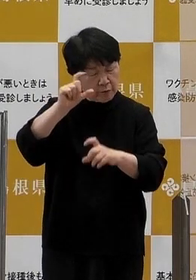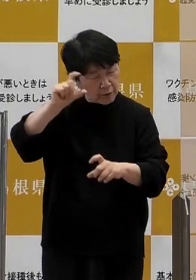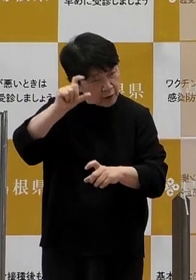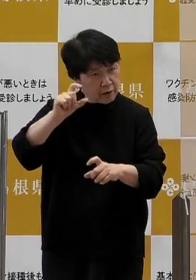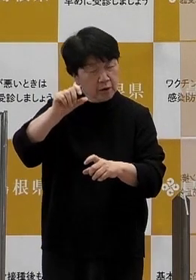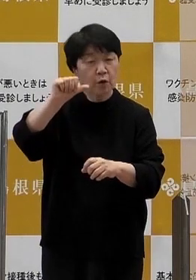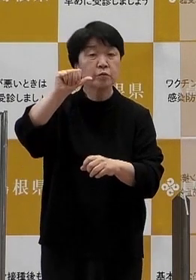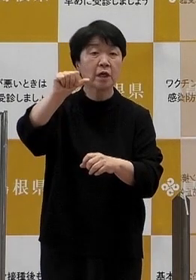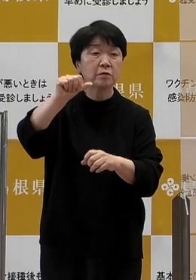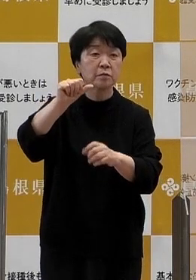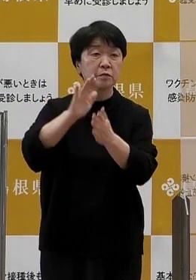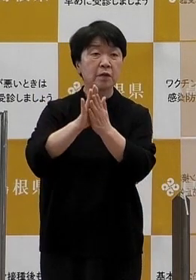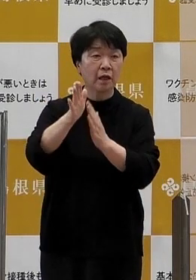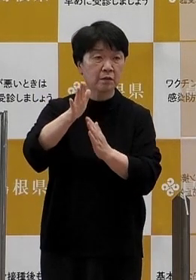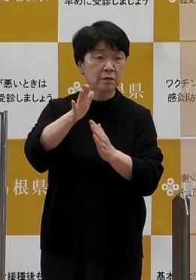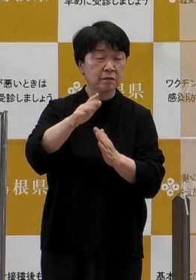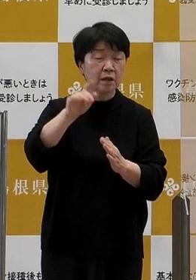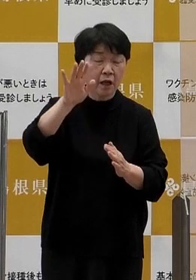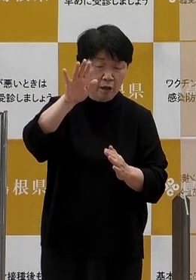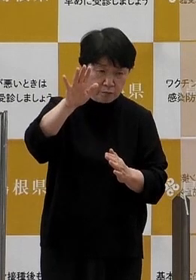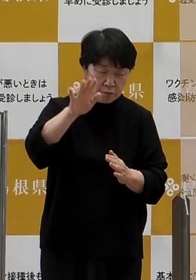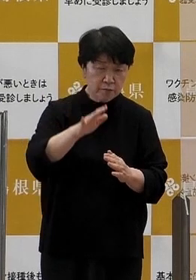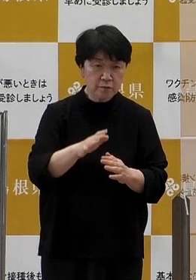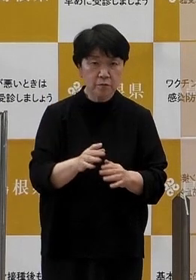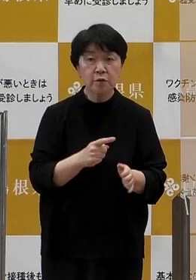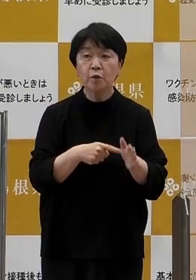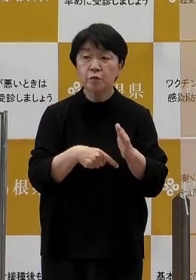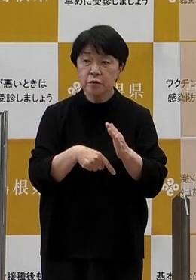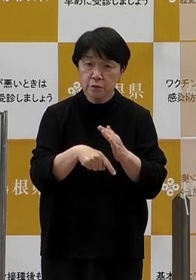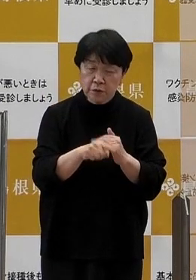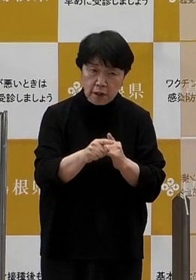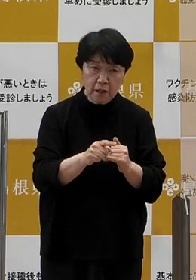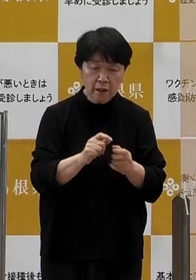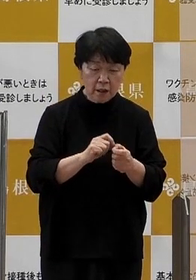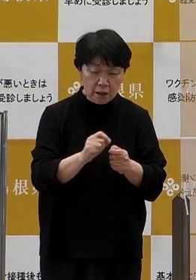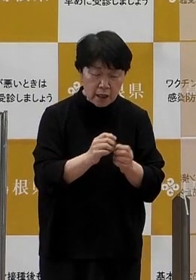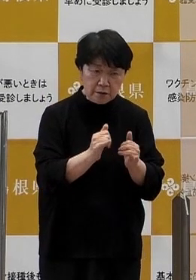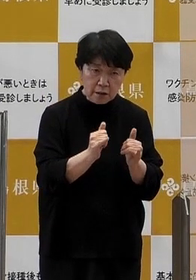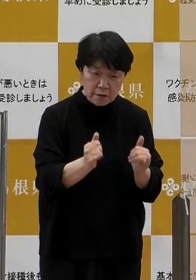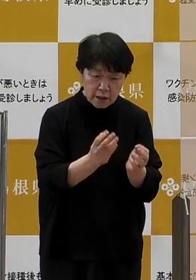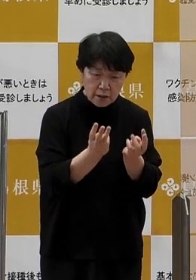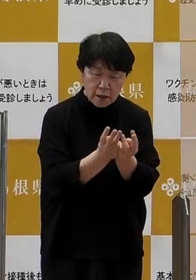やっぱり感染者数を抑えているので、やっぱり多くの県が